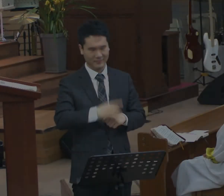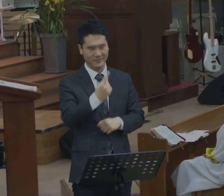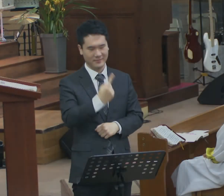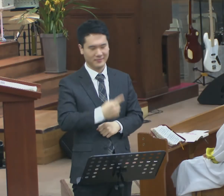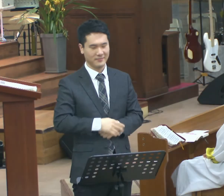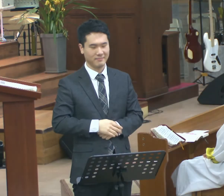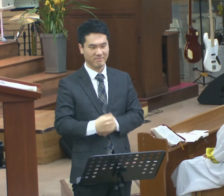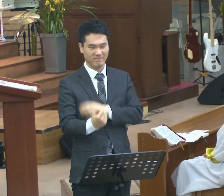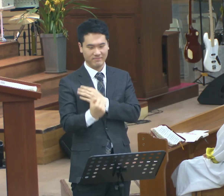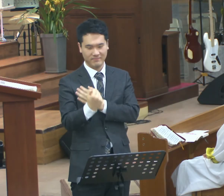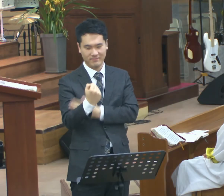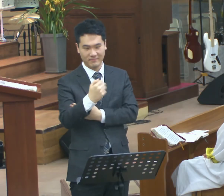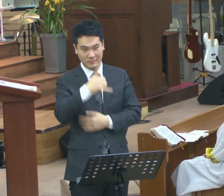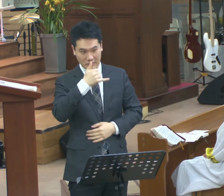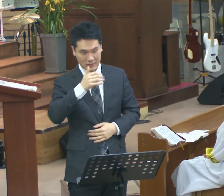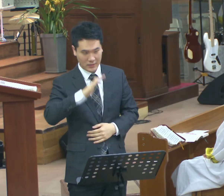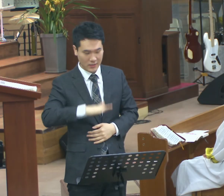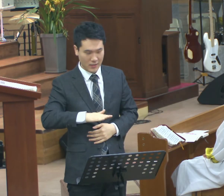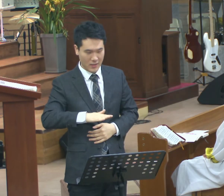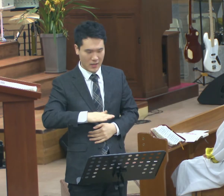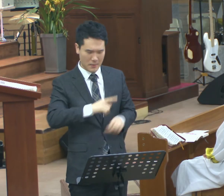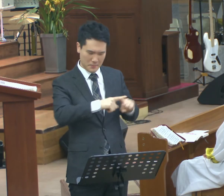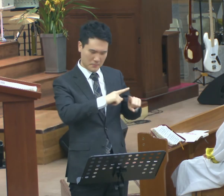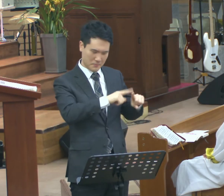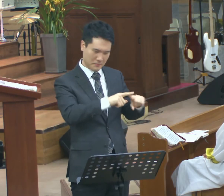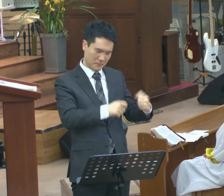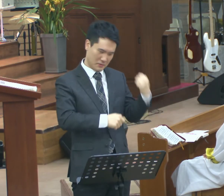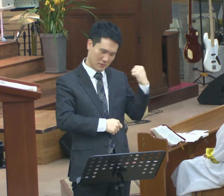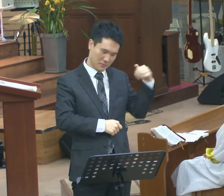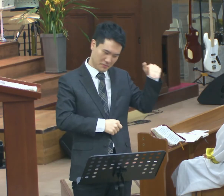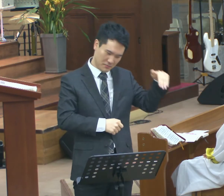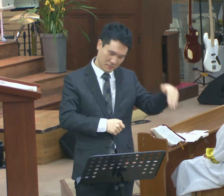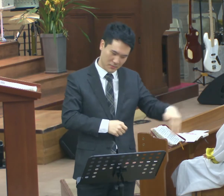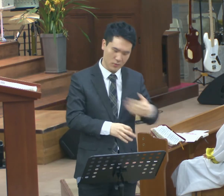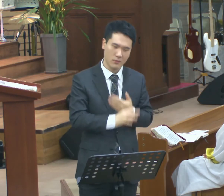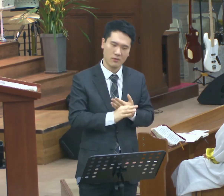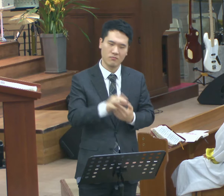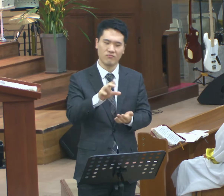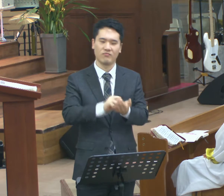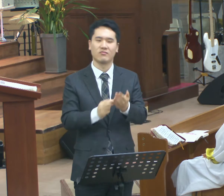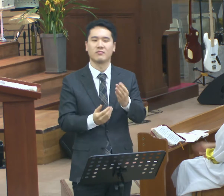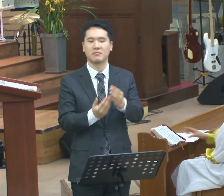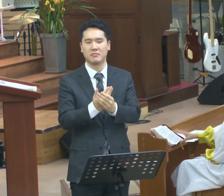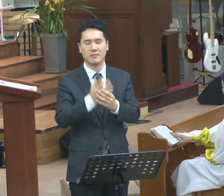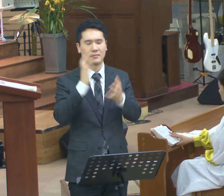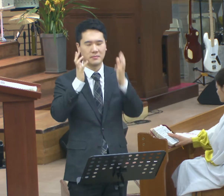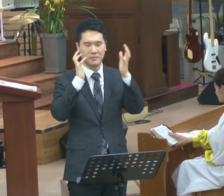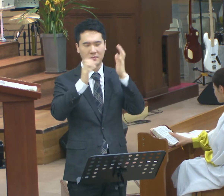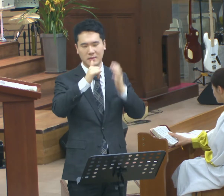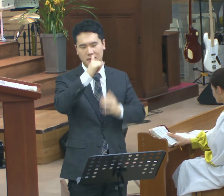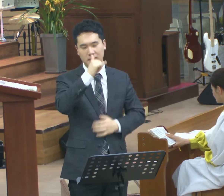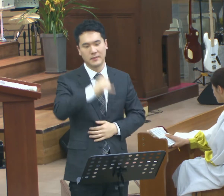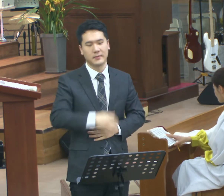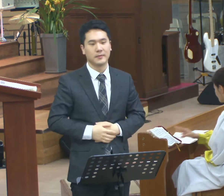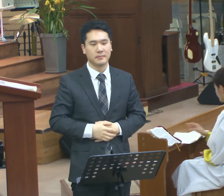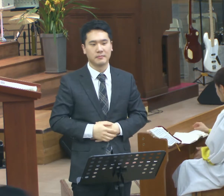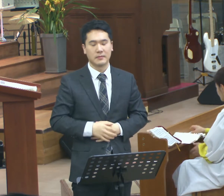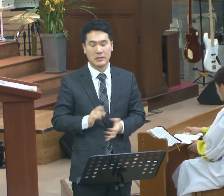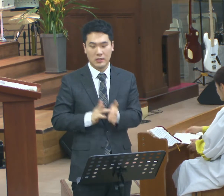능력이 있는데 판단력이 떨어지면 문제가 굉장히 복잡해지죠. 예수님의